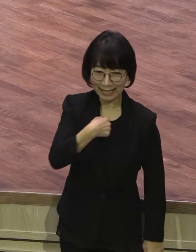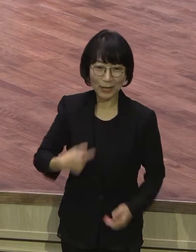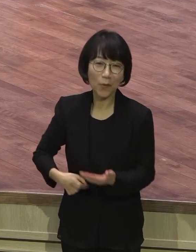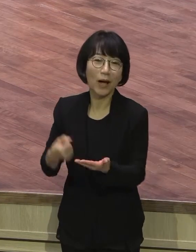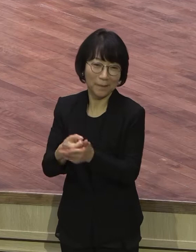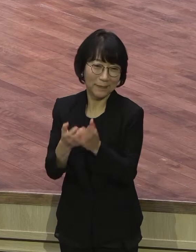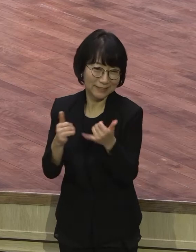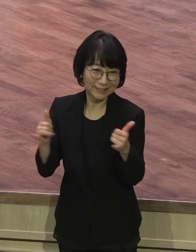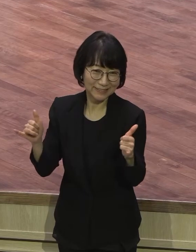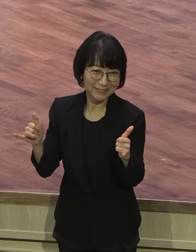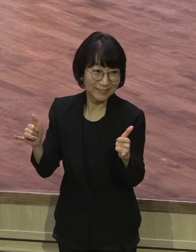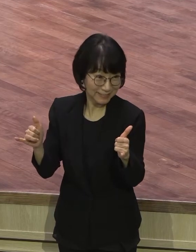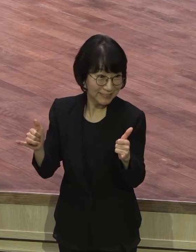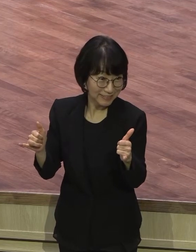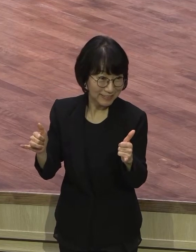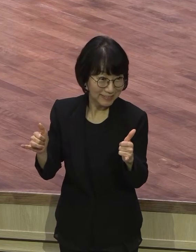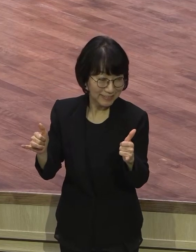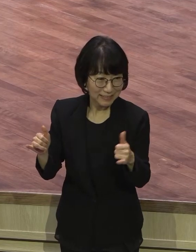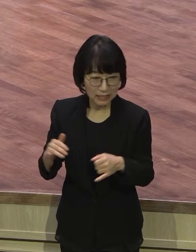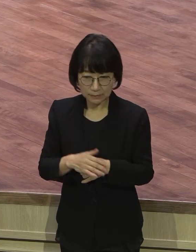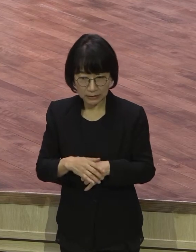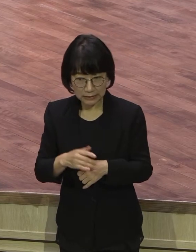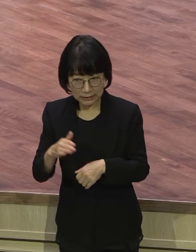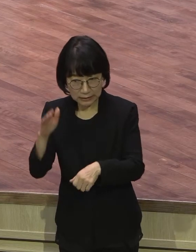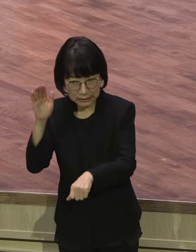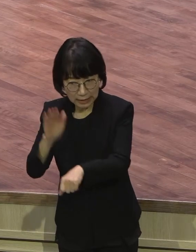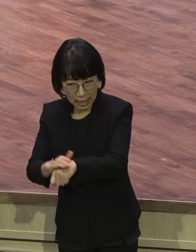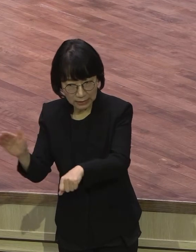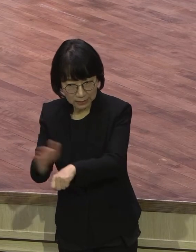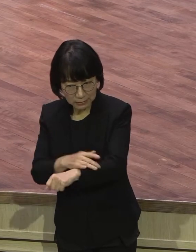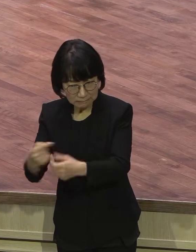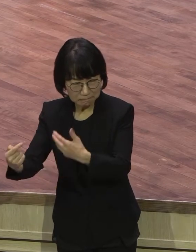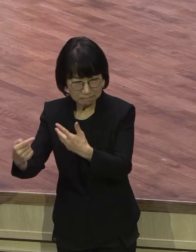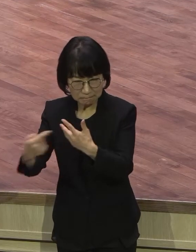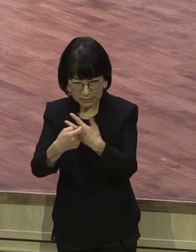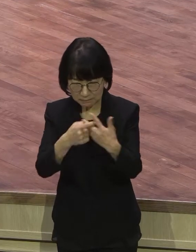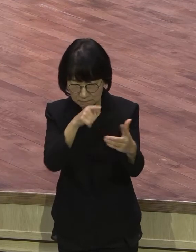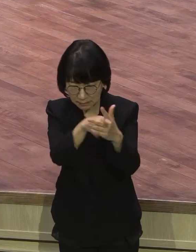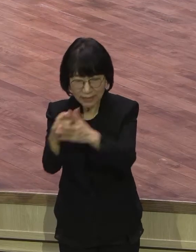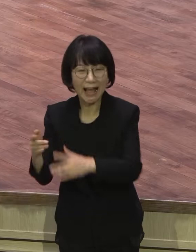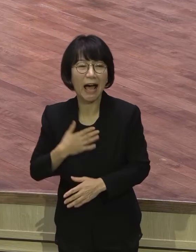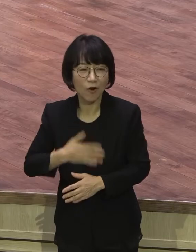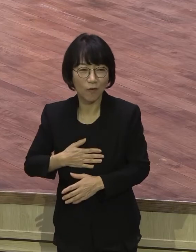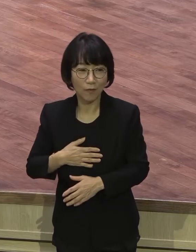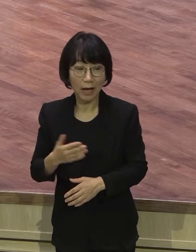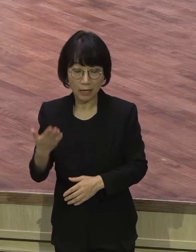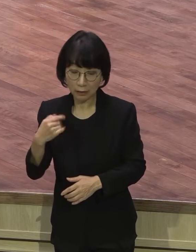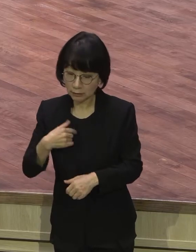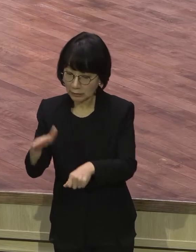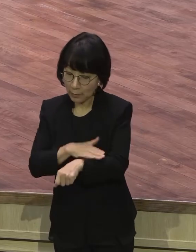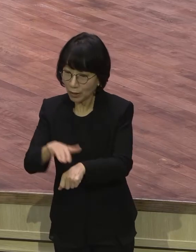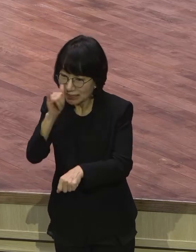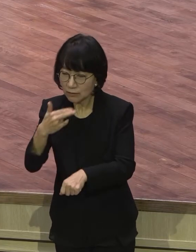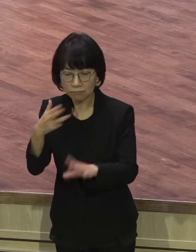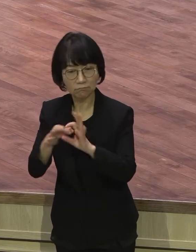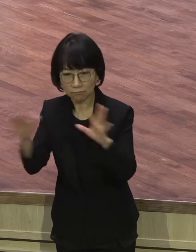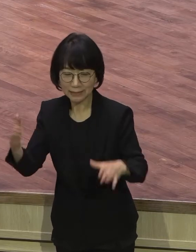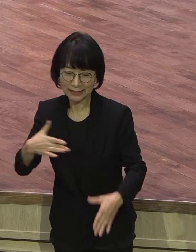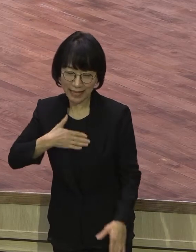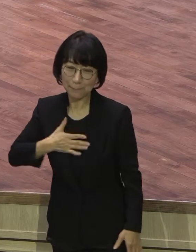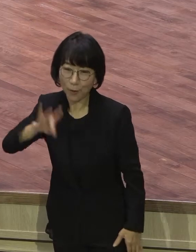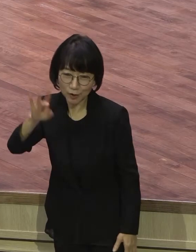알아요. 양심 있는 사람, 누가 잘못하고 누가 잘하는지 용서를 먼저 구하는. 그래서 용서